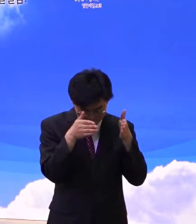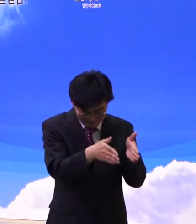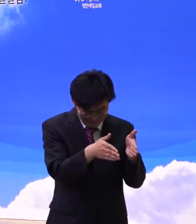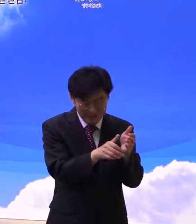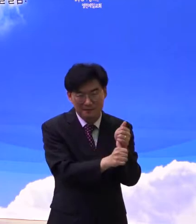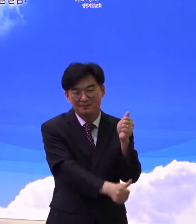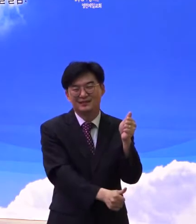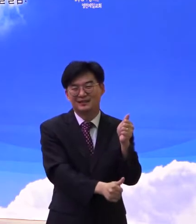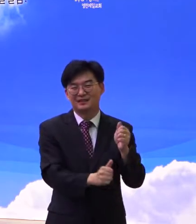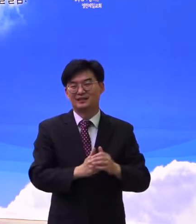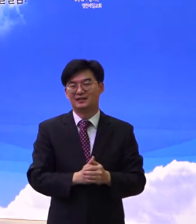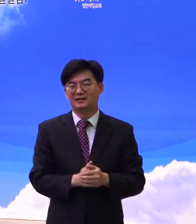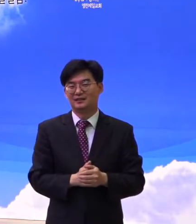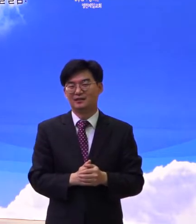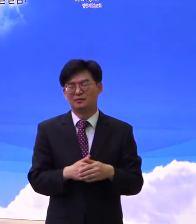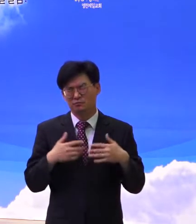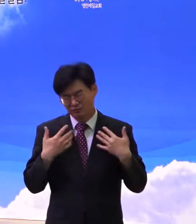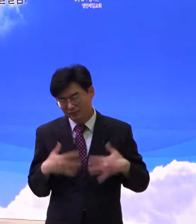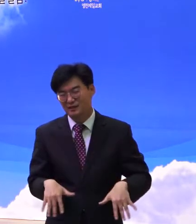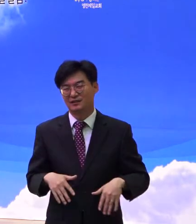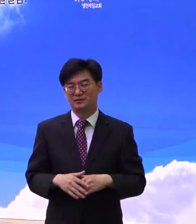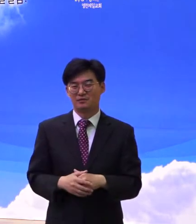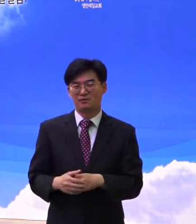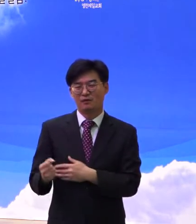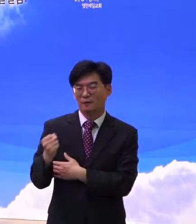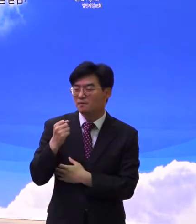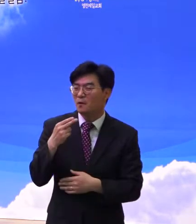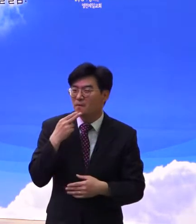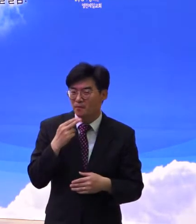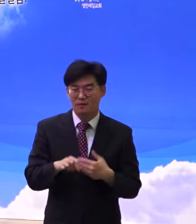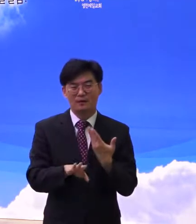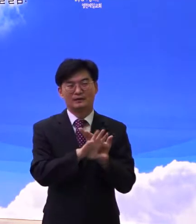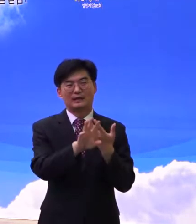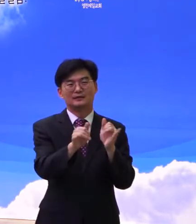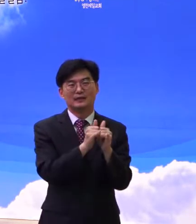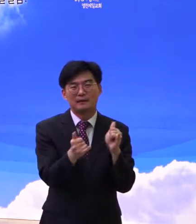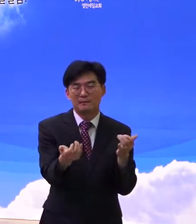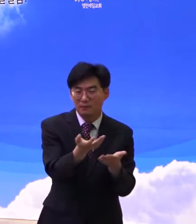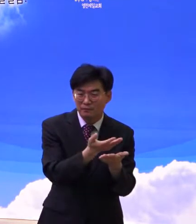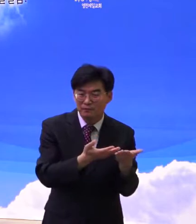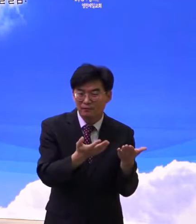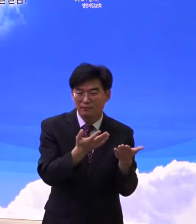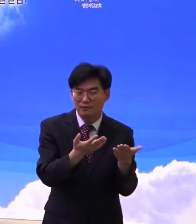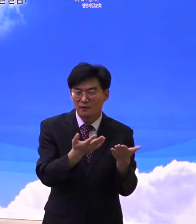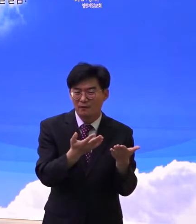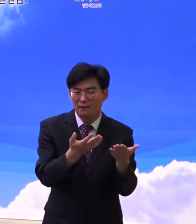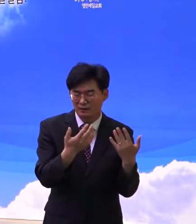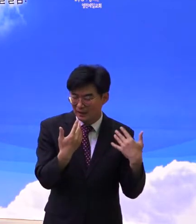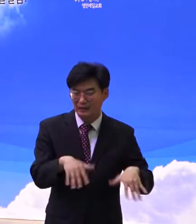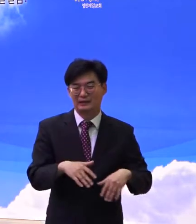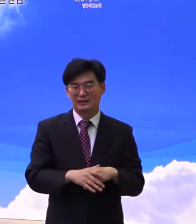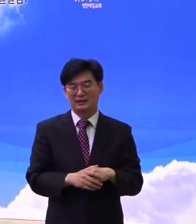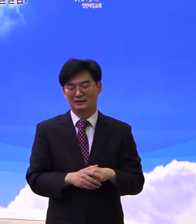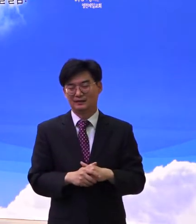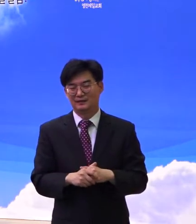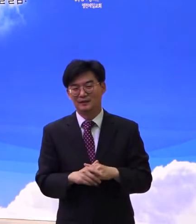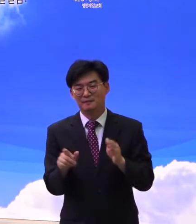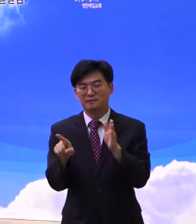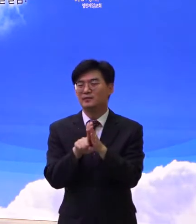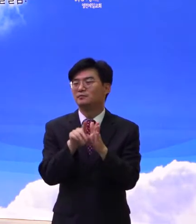잃습니다. 무기력해지고 아무에게도 영향을 미칠 수 없는 그런 나약한 신앙으로